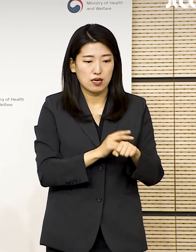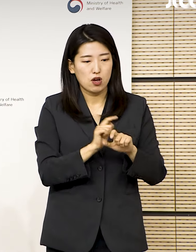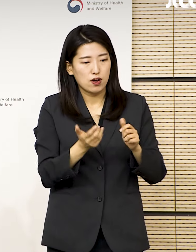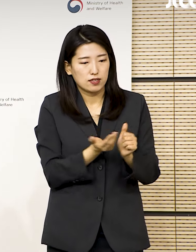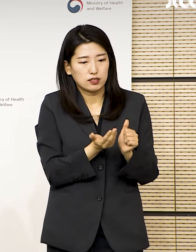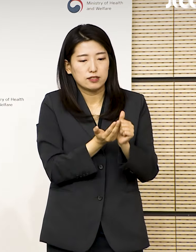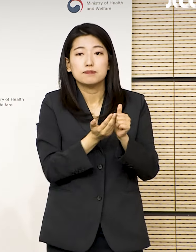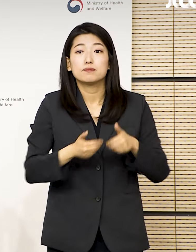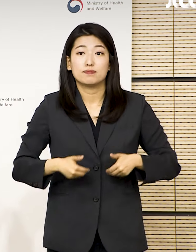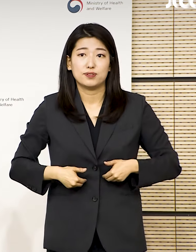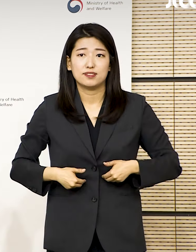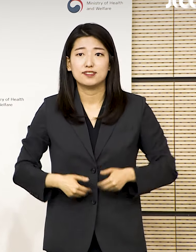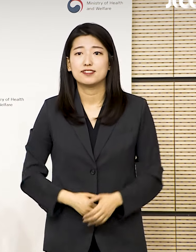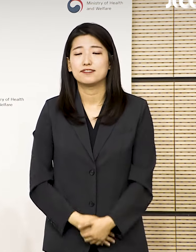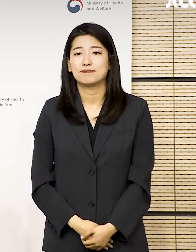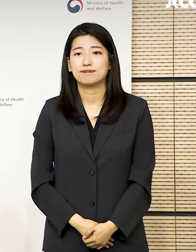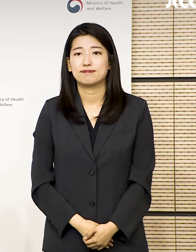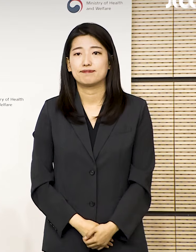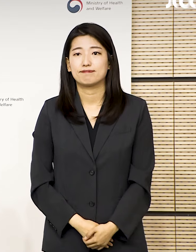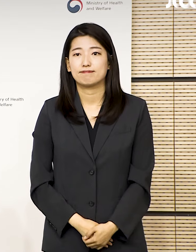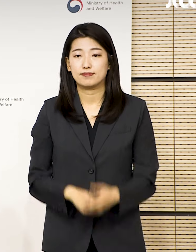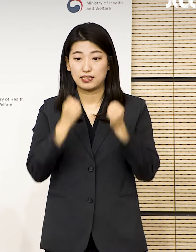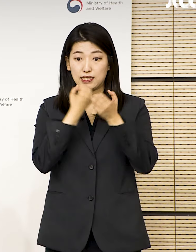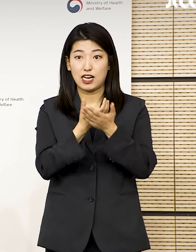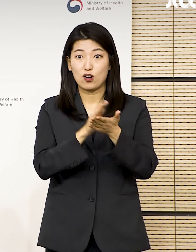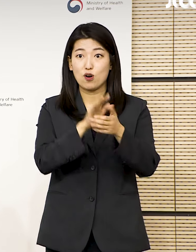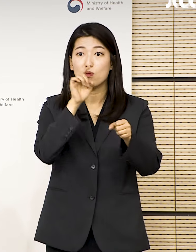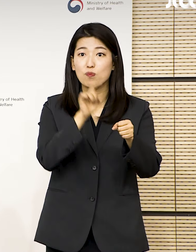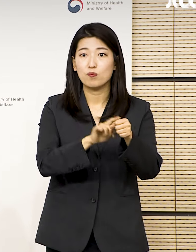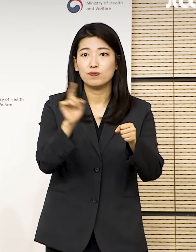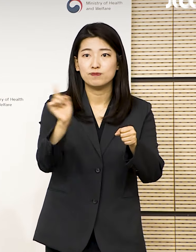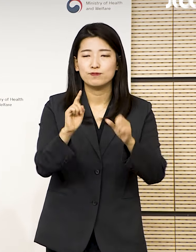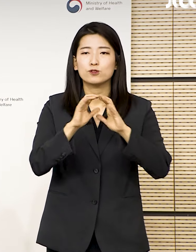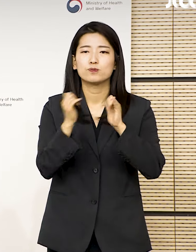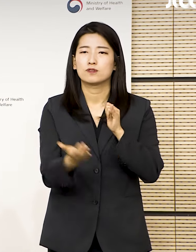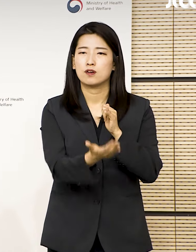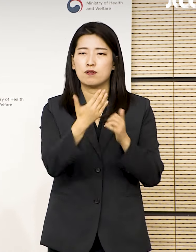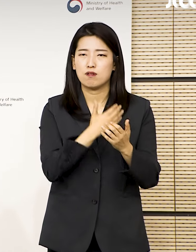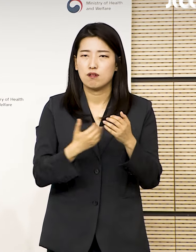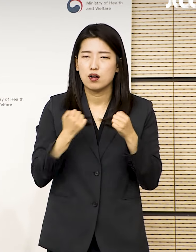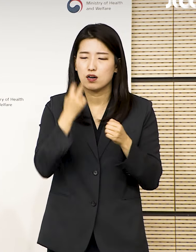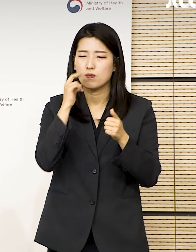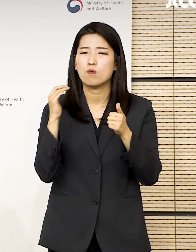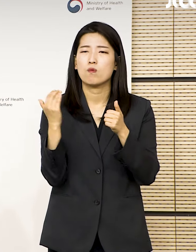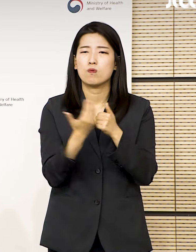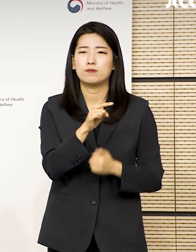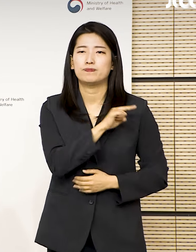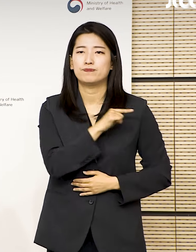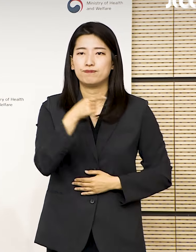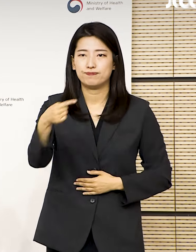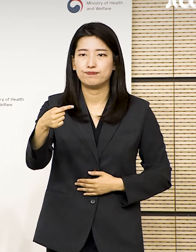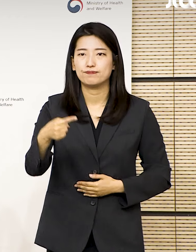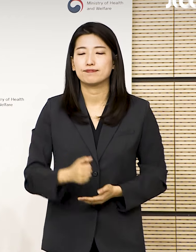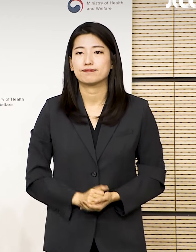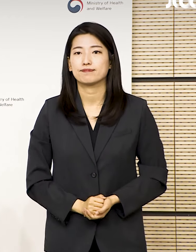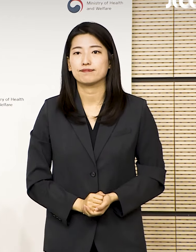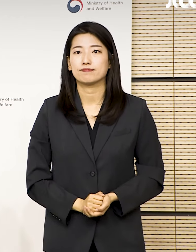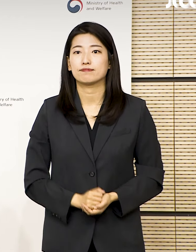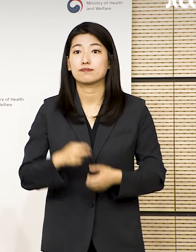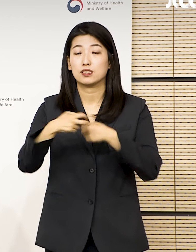나가겠습니다 이러한 개혁의 목적은 오직 국민의 복원을 증진시키는 것입니다 의료